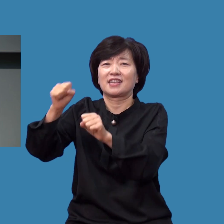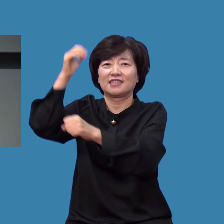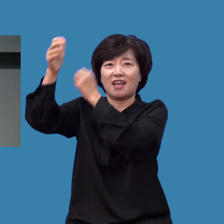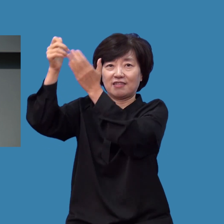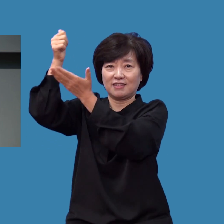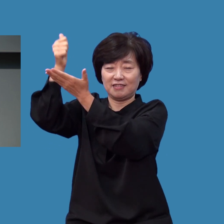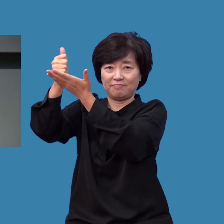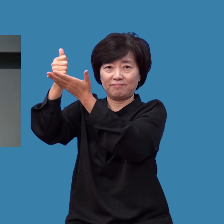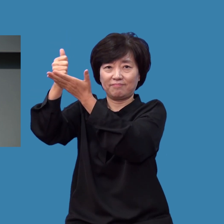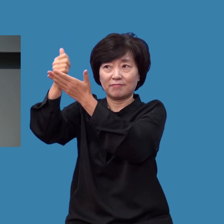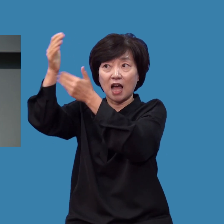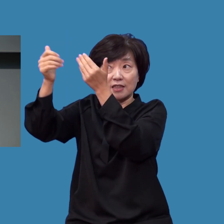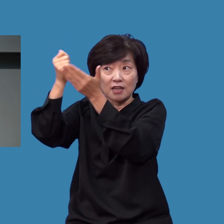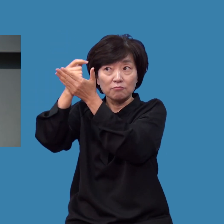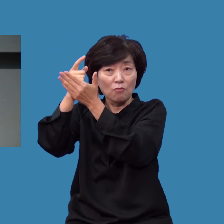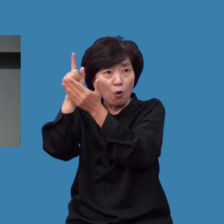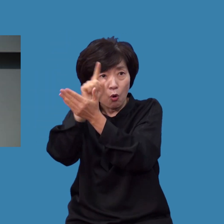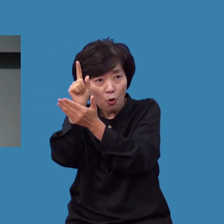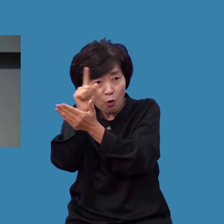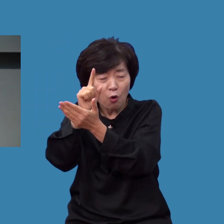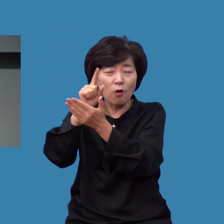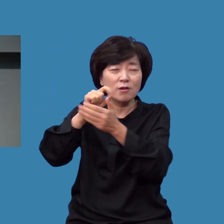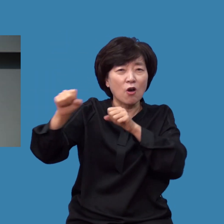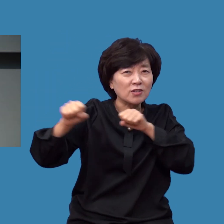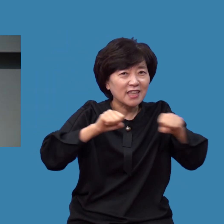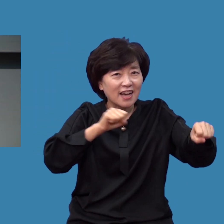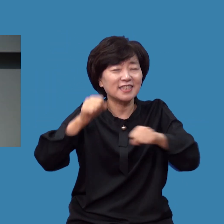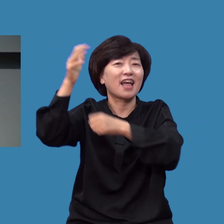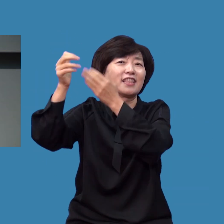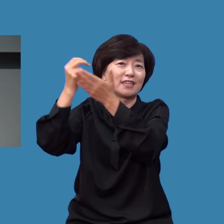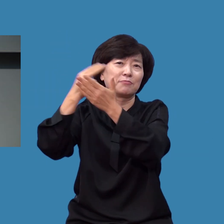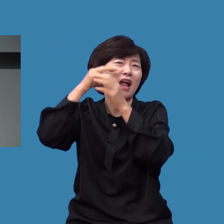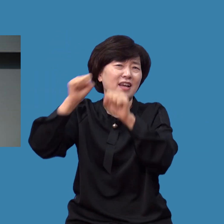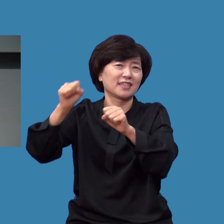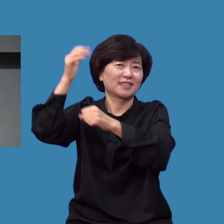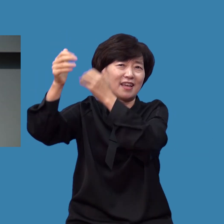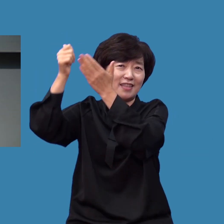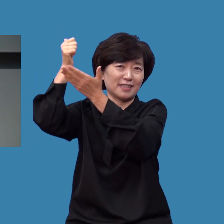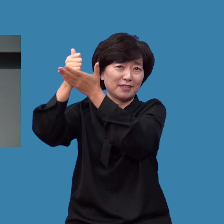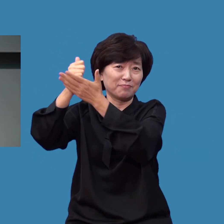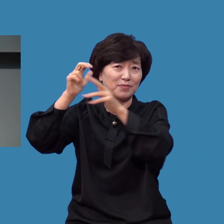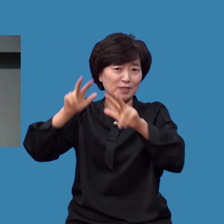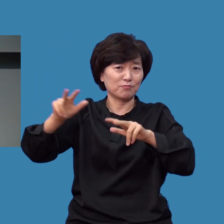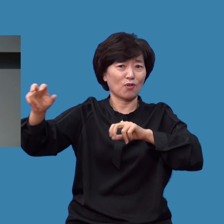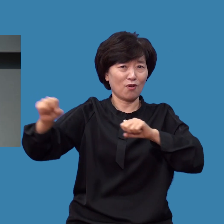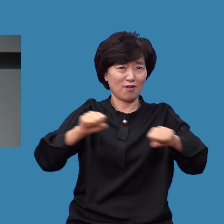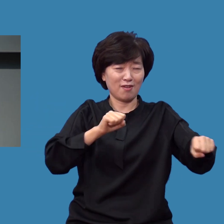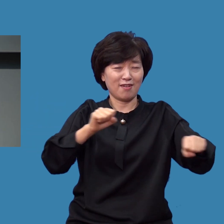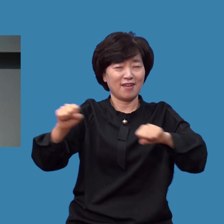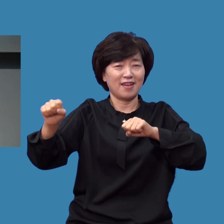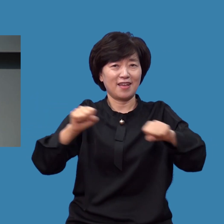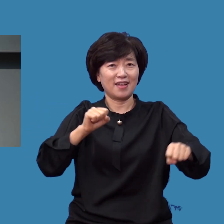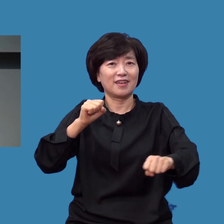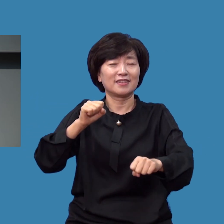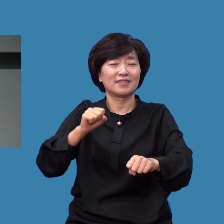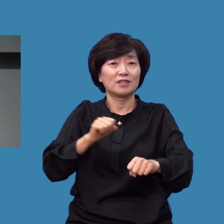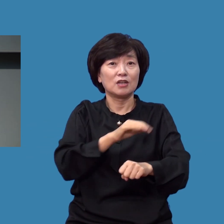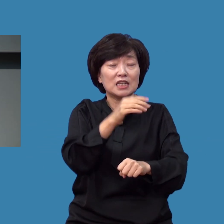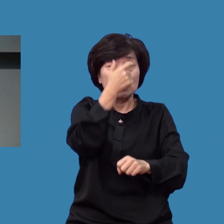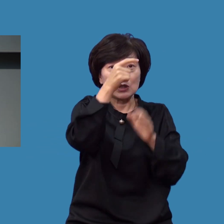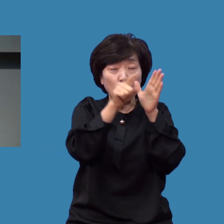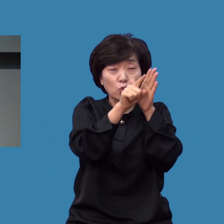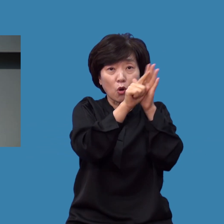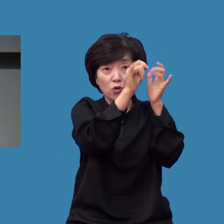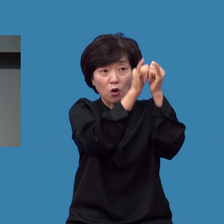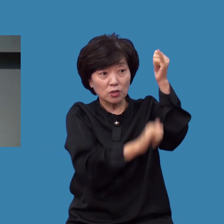어떤 방식으로든지 역사하실 수 있으신 분이라는 거예요. 지금도 살아계셔서 일하시고 역사하신 분이십니다. 기독교의 역사를